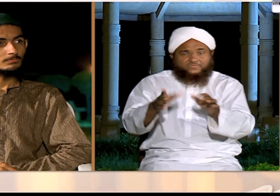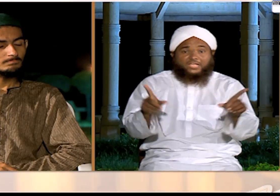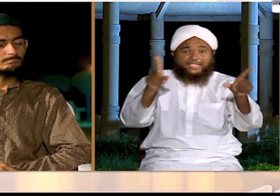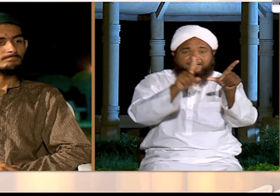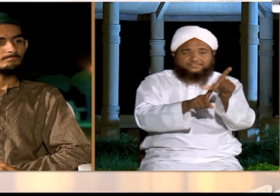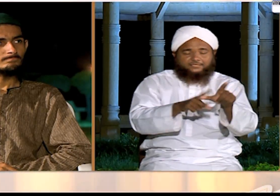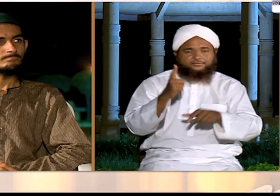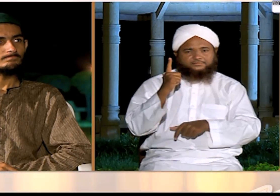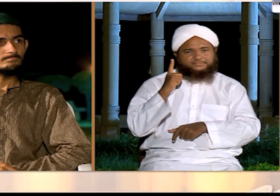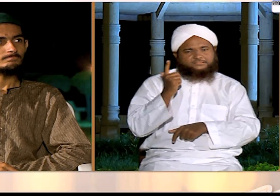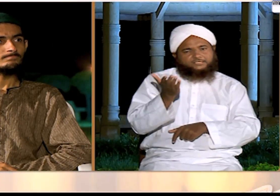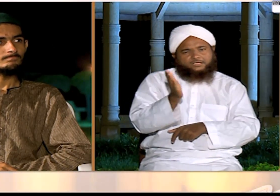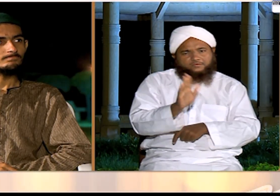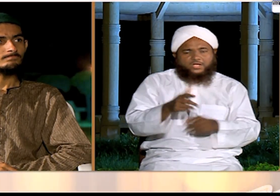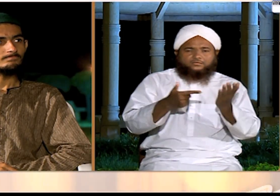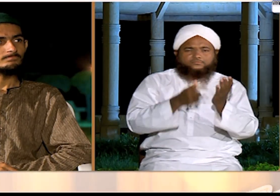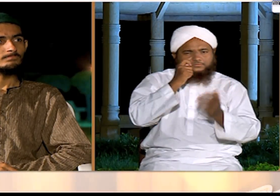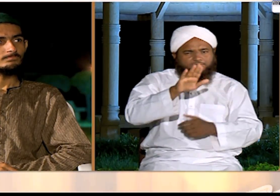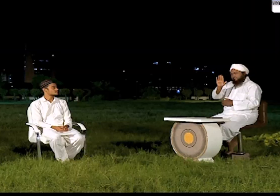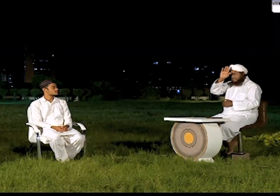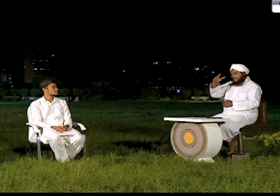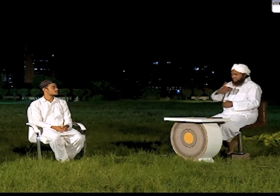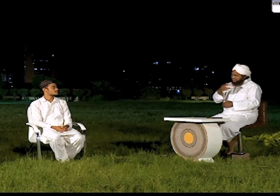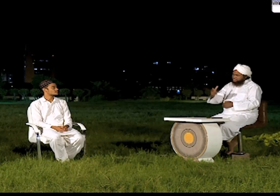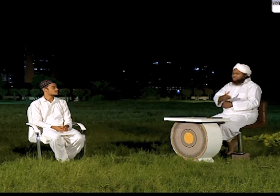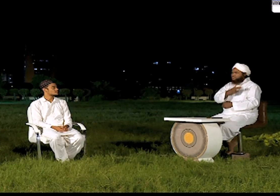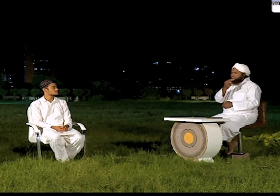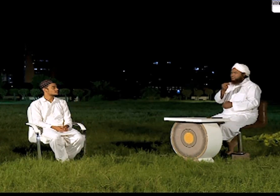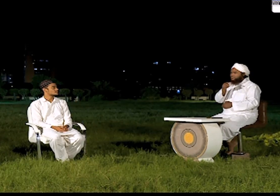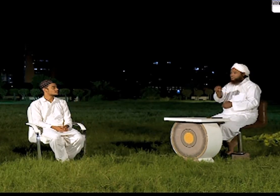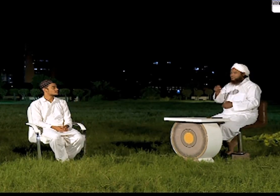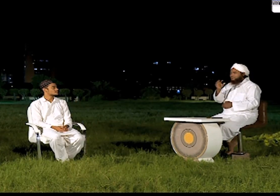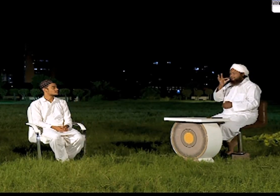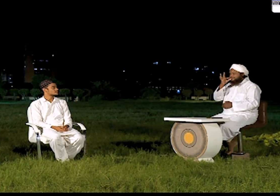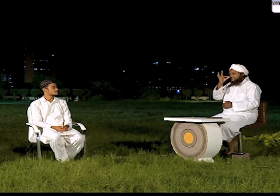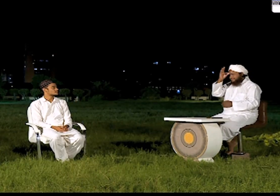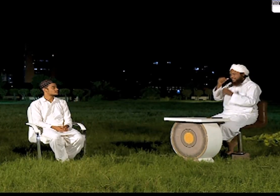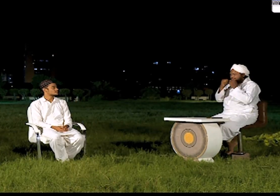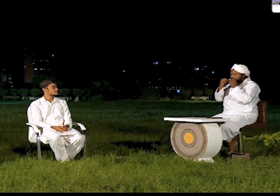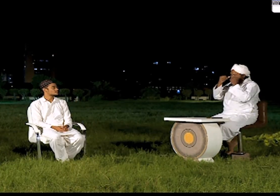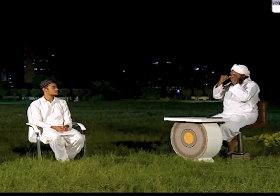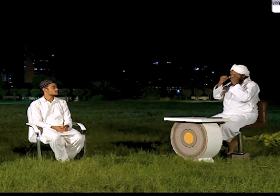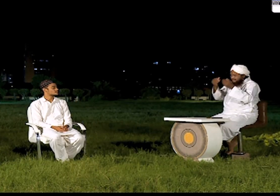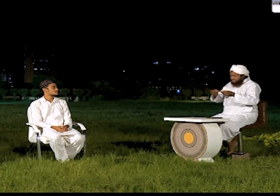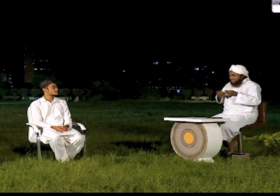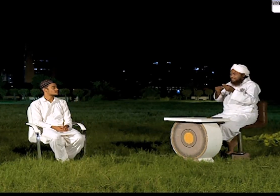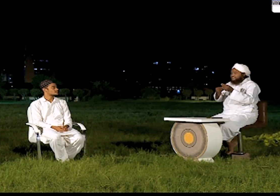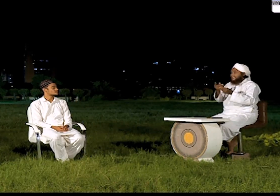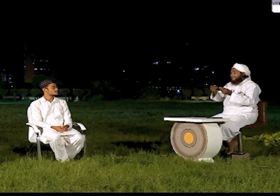انتظار کے بعد جب طبعہ کا وہاں سے جانے کا ارادہ ہوا تو اس نے بارگاہ رسالت میں پیش کرنے کے لیے ایک خط لکھا